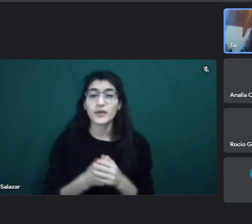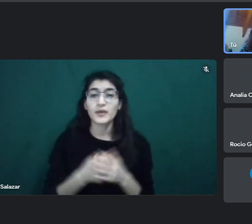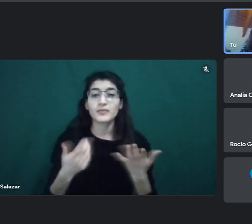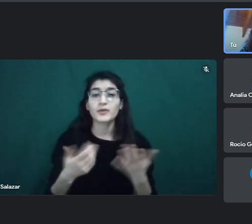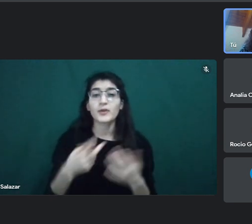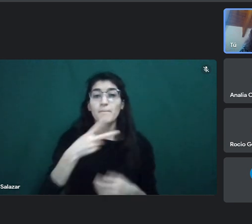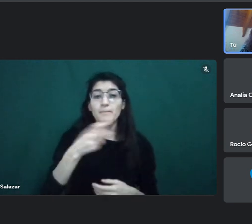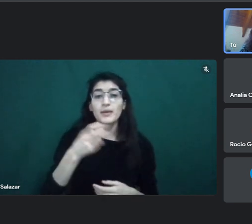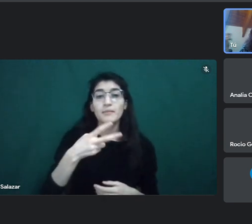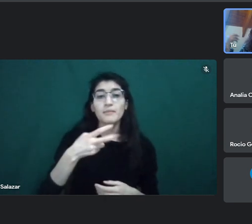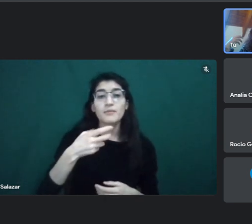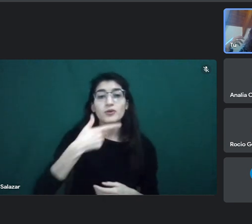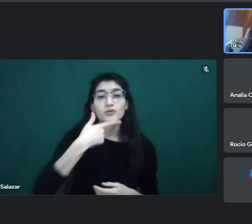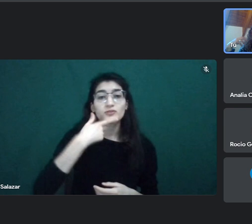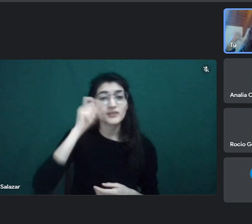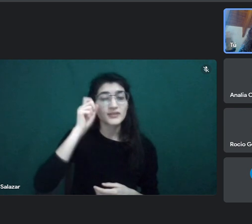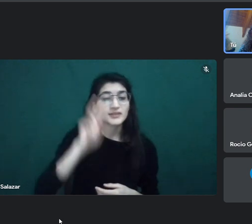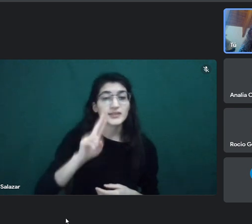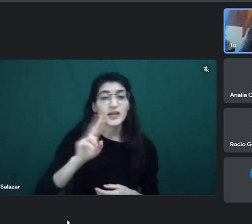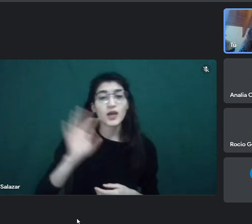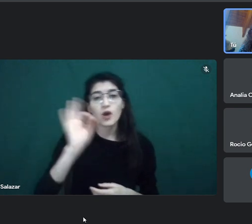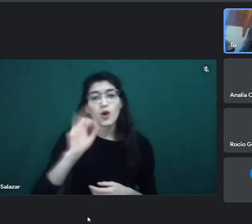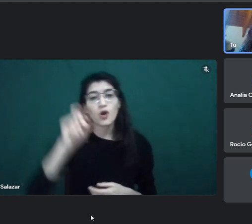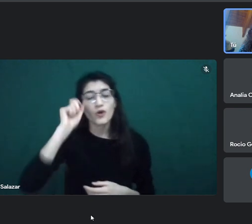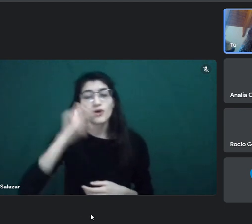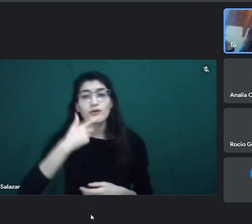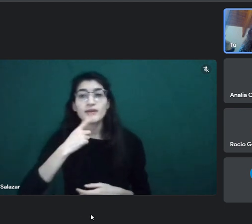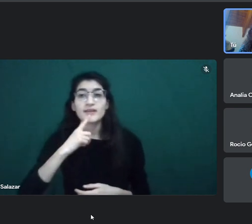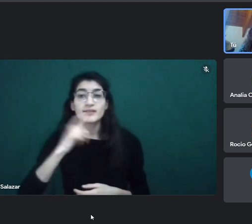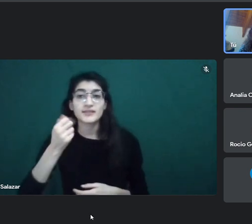estar, sería con la traducción haber o existir.